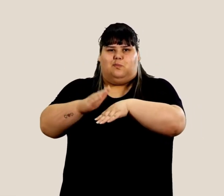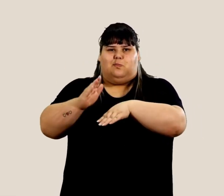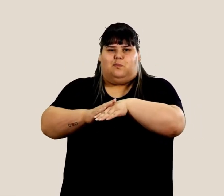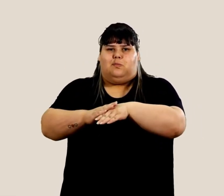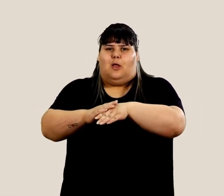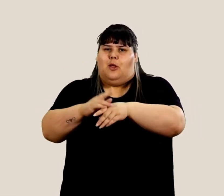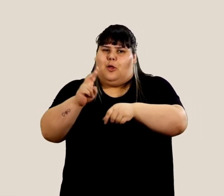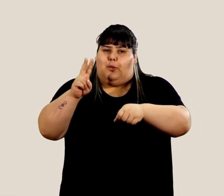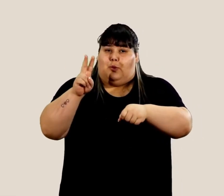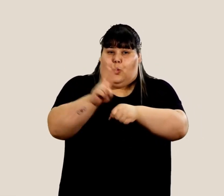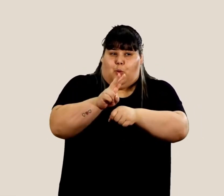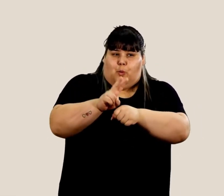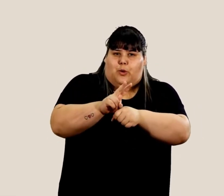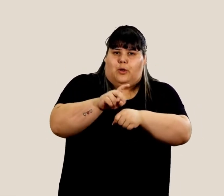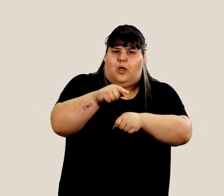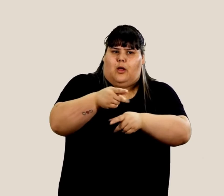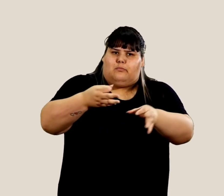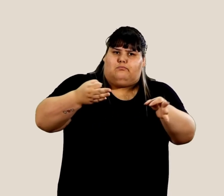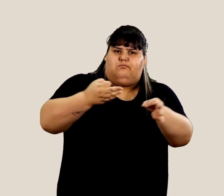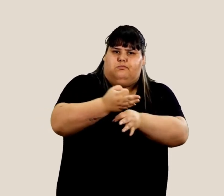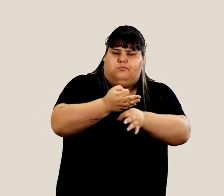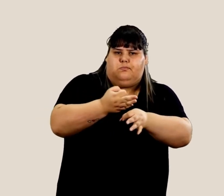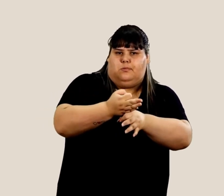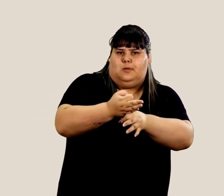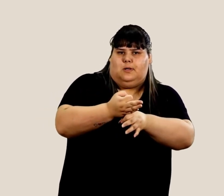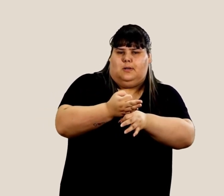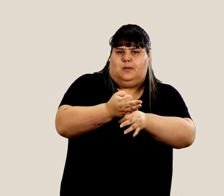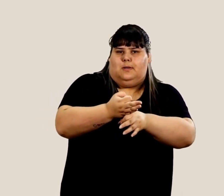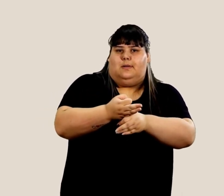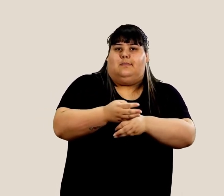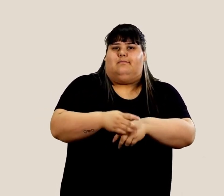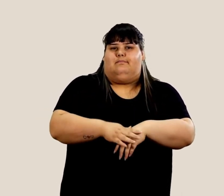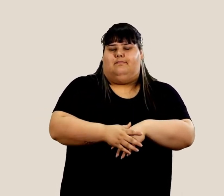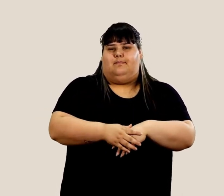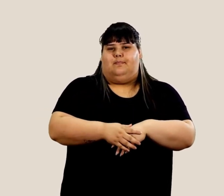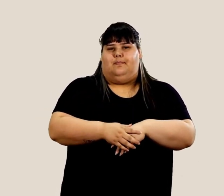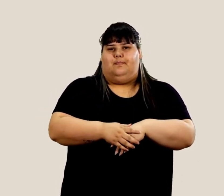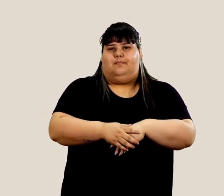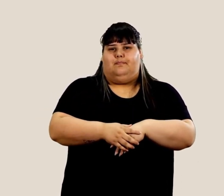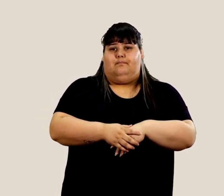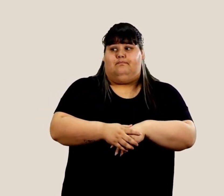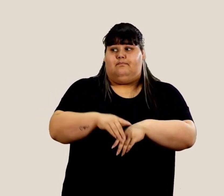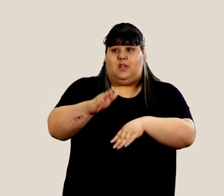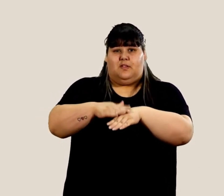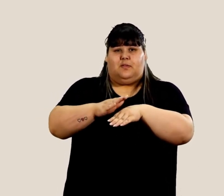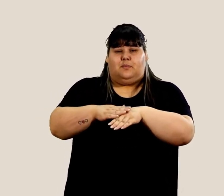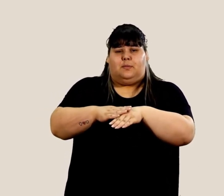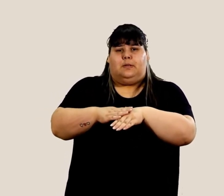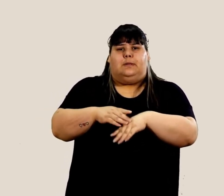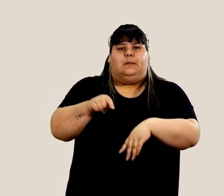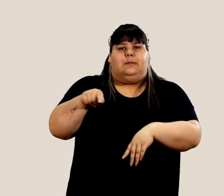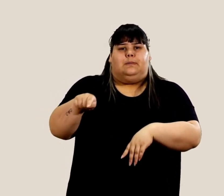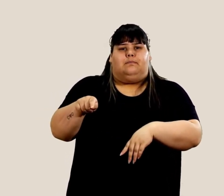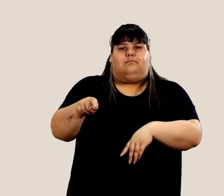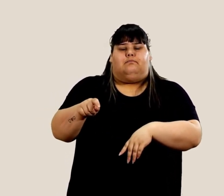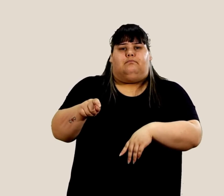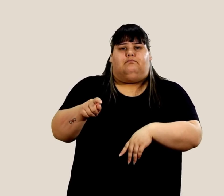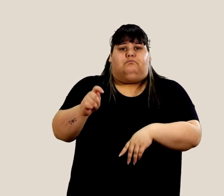la responsabilidad de su educación y orientación. Dicha responsabilidad